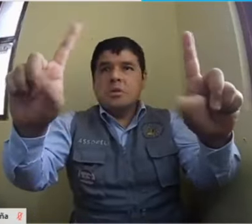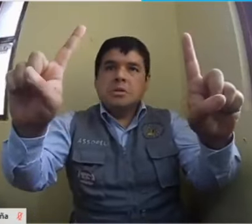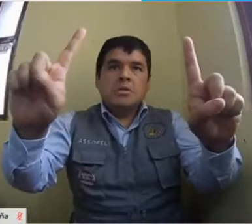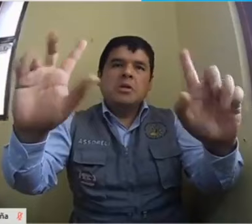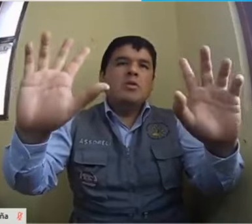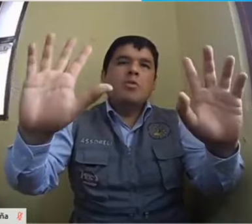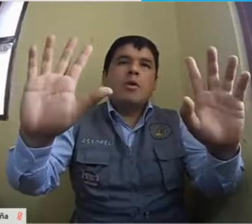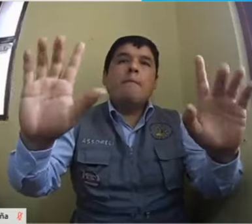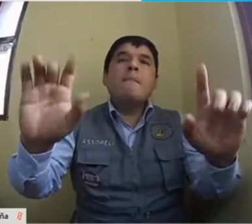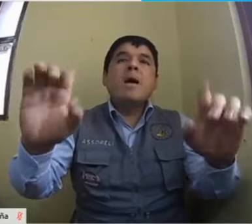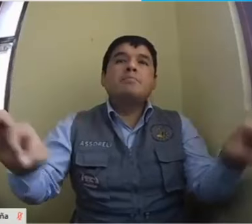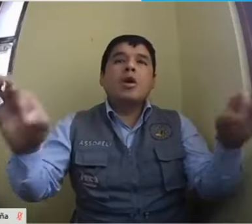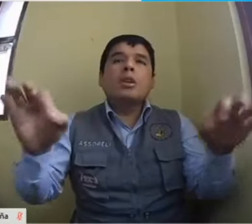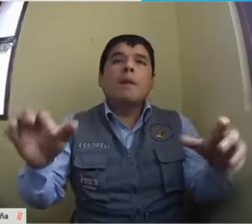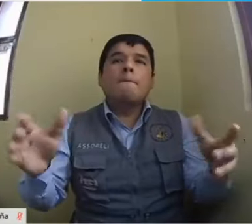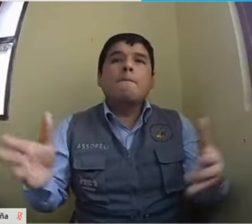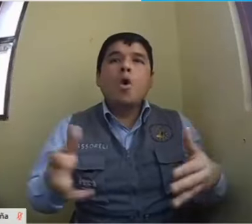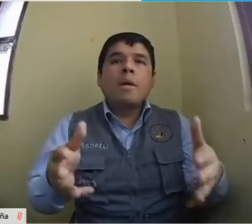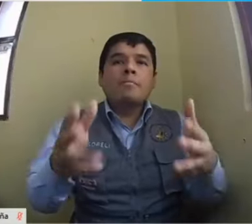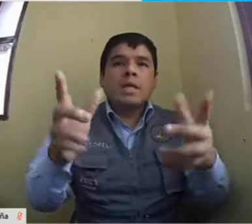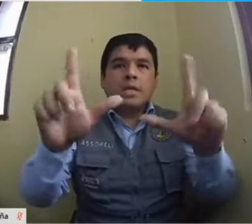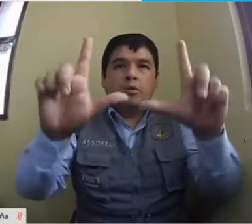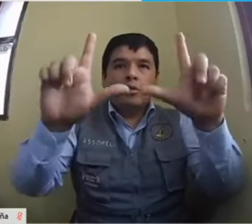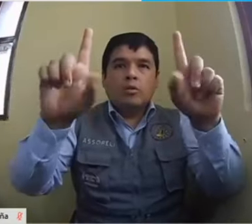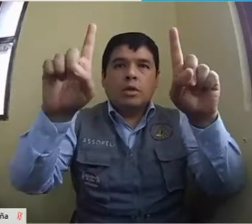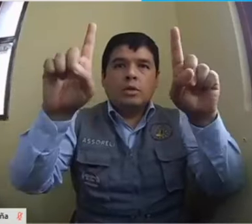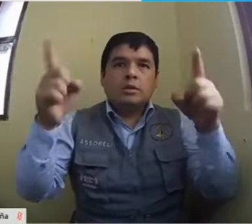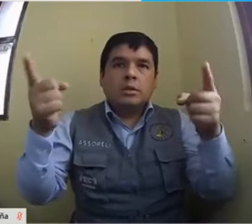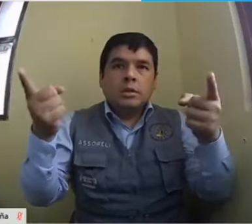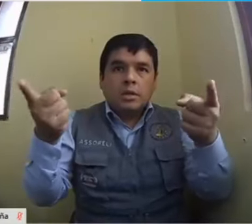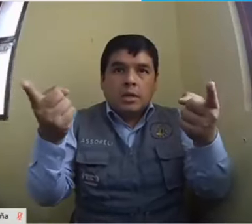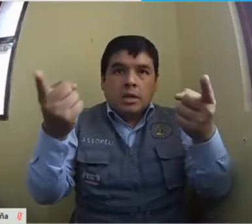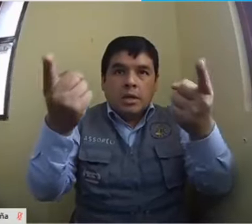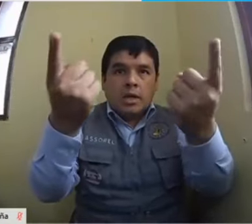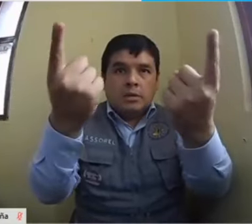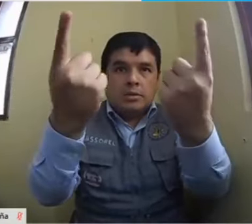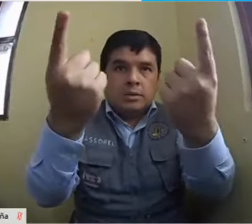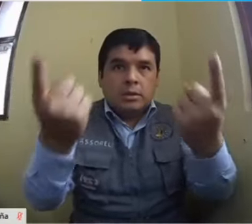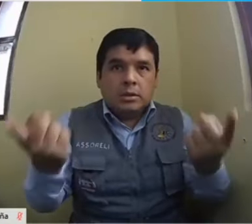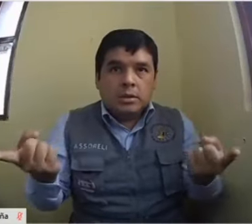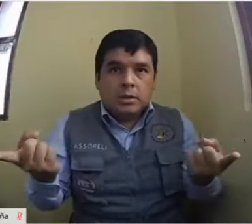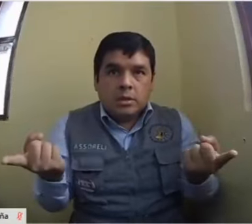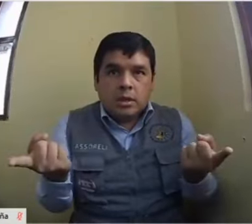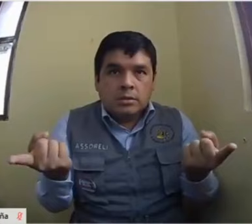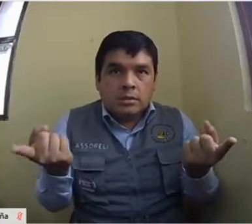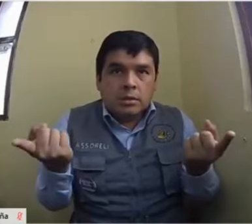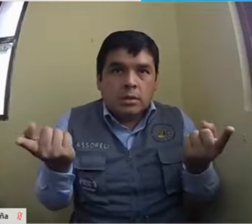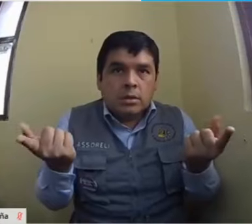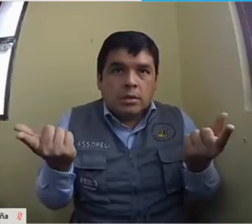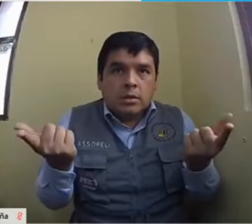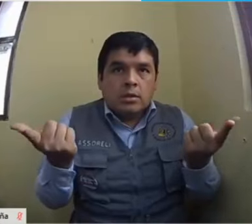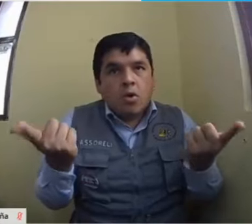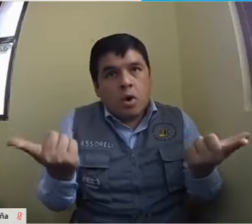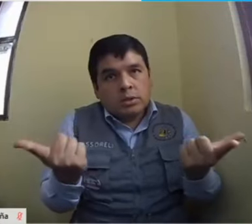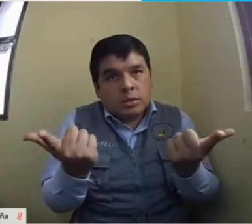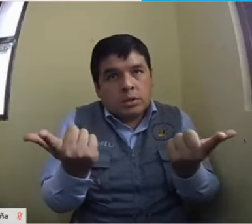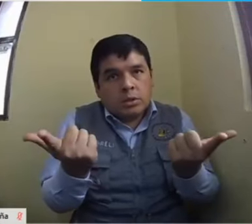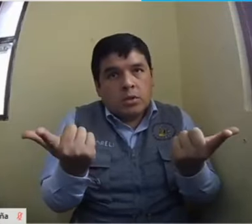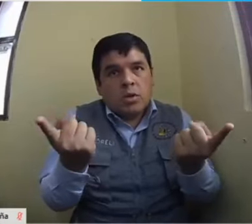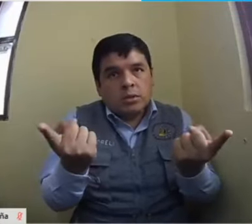él. Puede ser como los índices o como una L. Lo importante es que son para adentro.